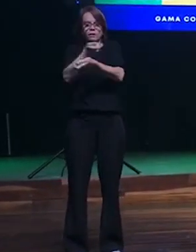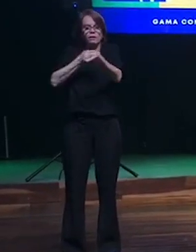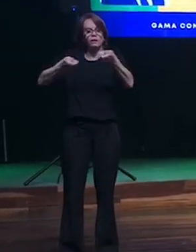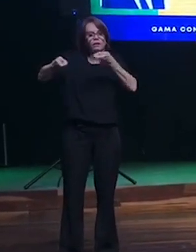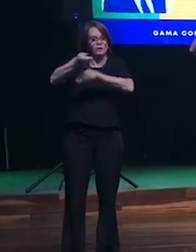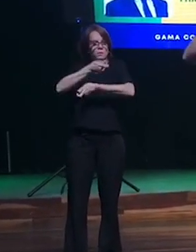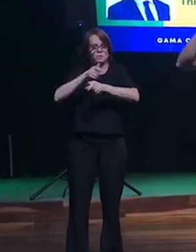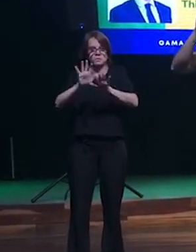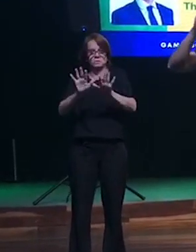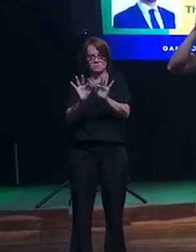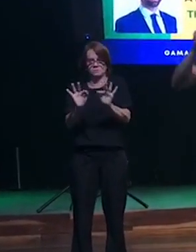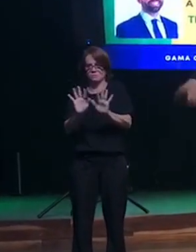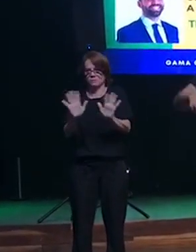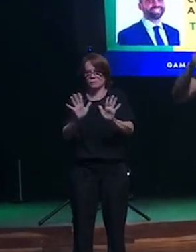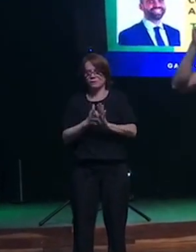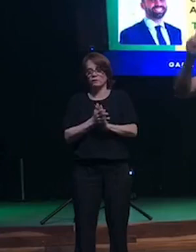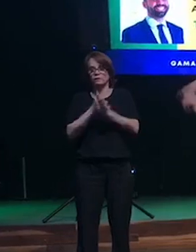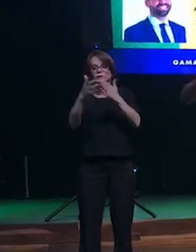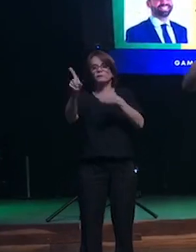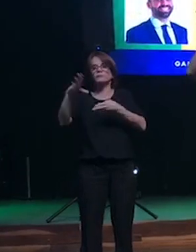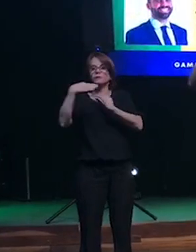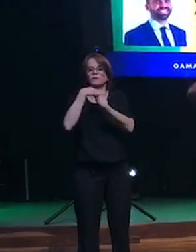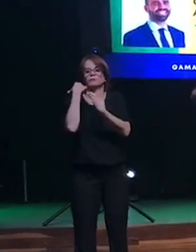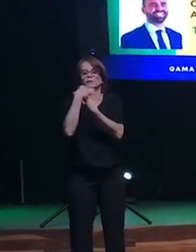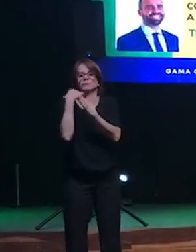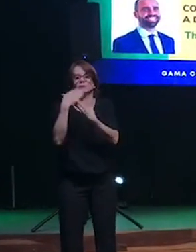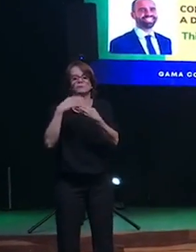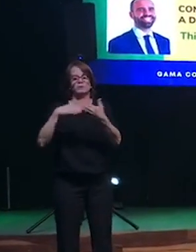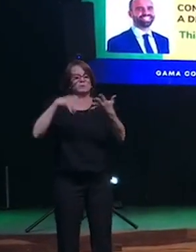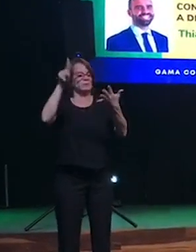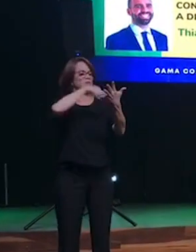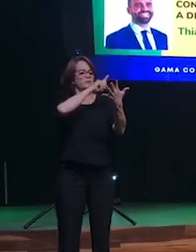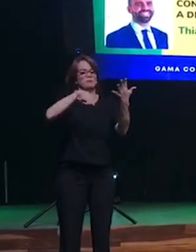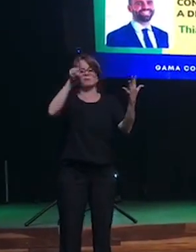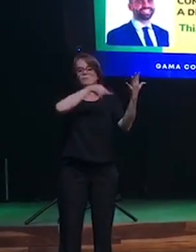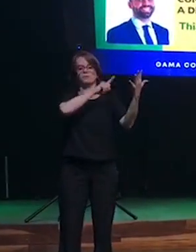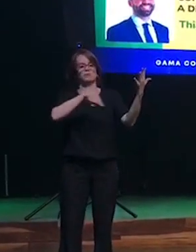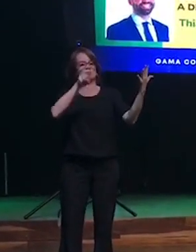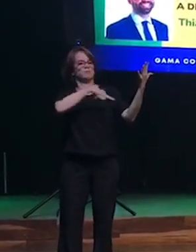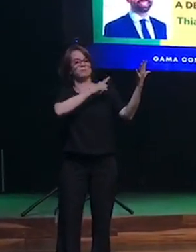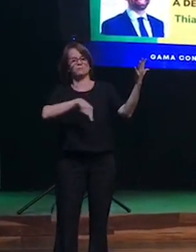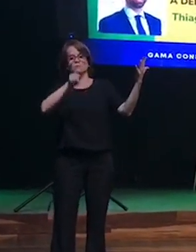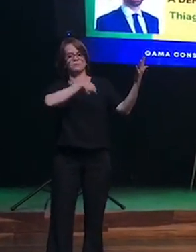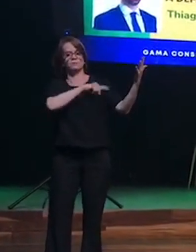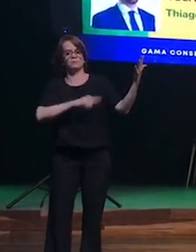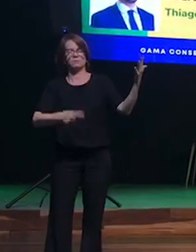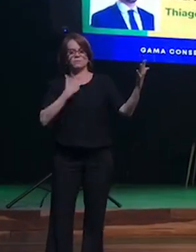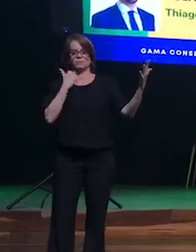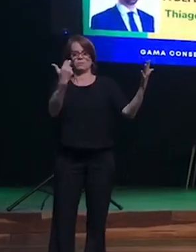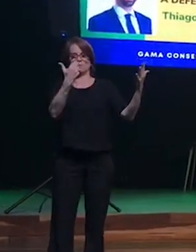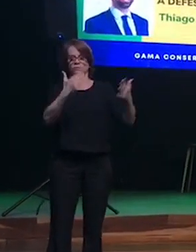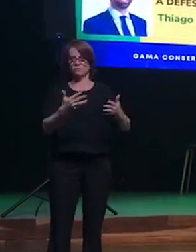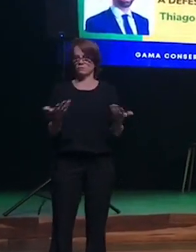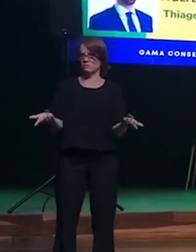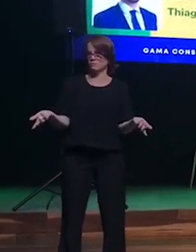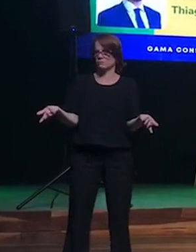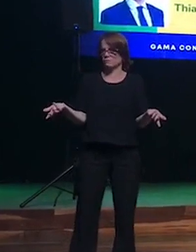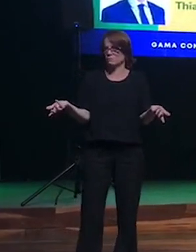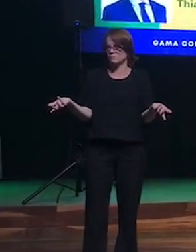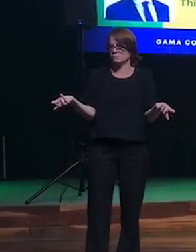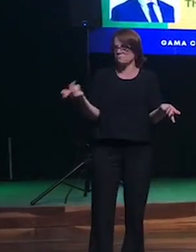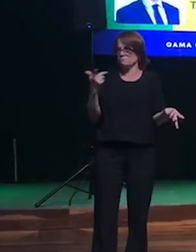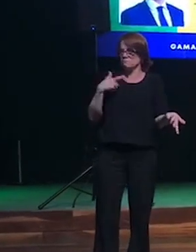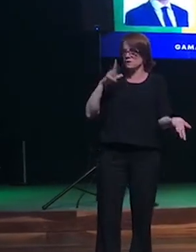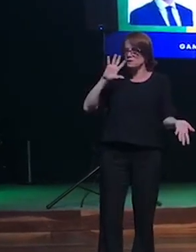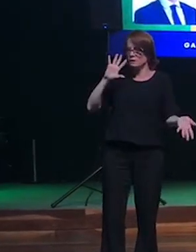jeito. A minha então orientadora saiu riscando a minha conclusão: isso não, isso não, isso não, isso não. Eu falei: ué, mas a conclusão é